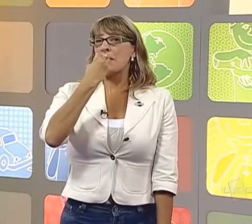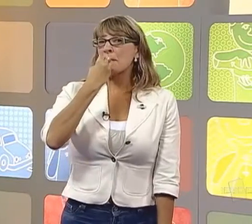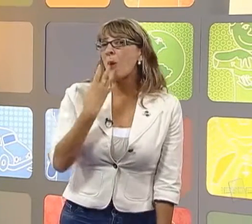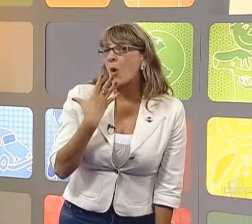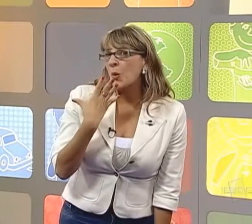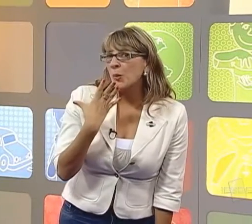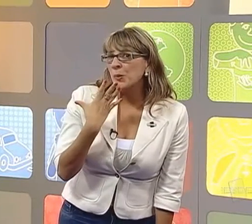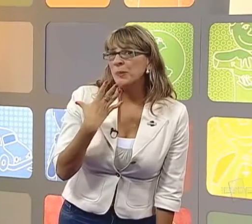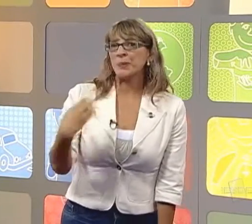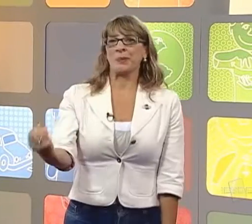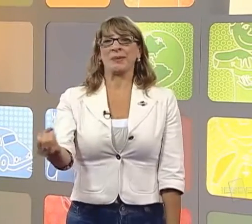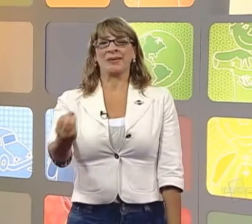Bom,